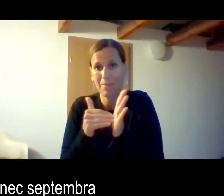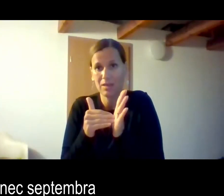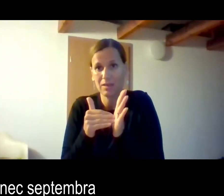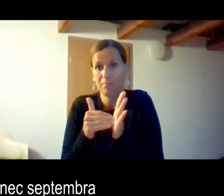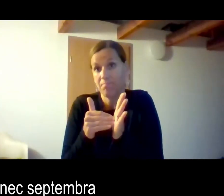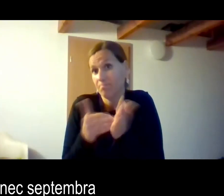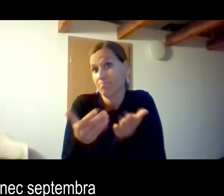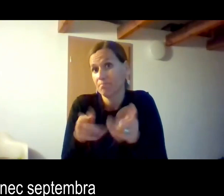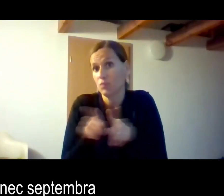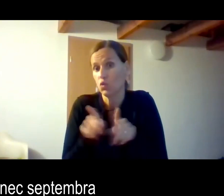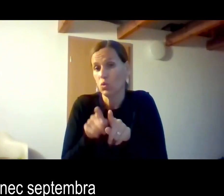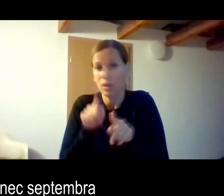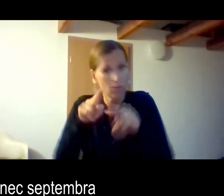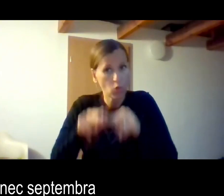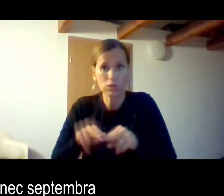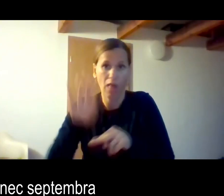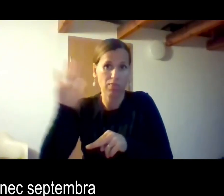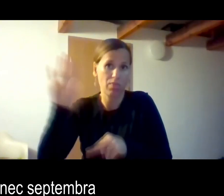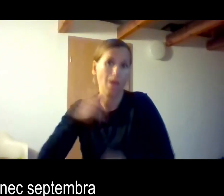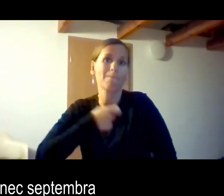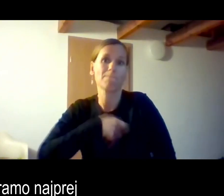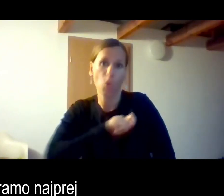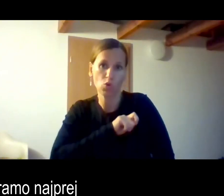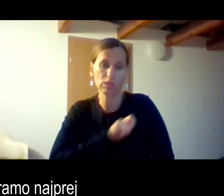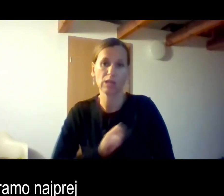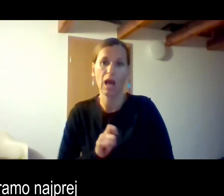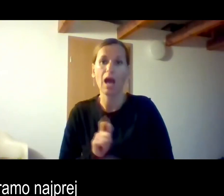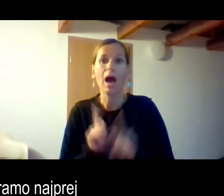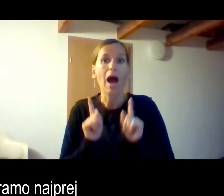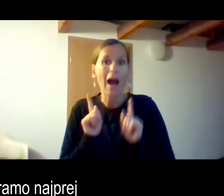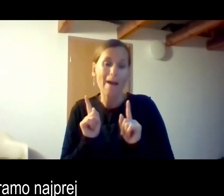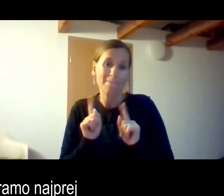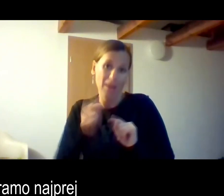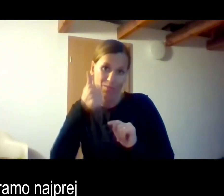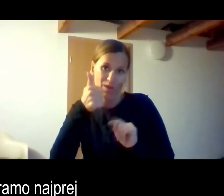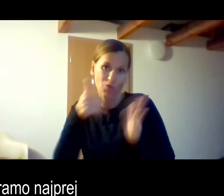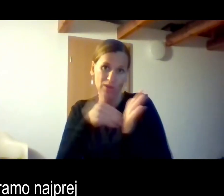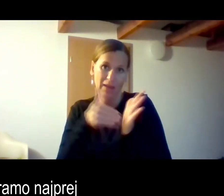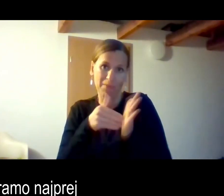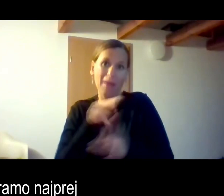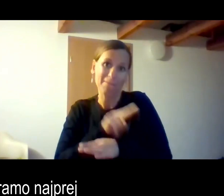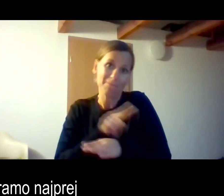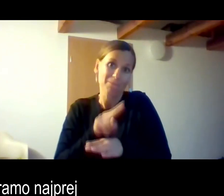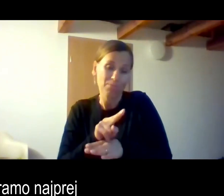prav tako na Poljskem. Seveda pa moramo najprej počakati do